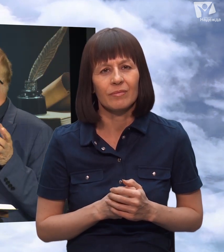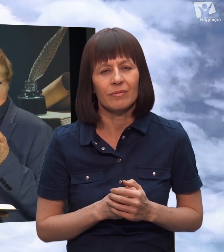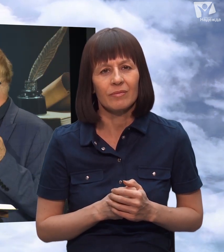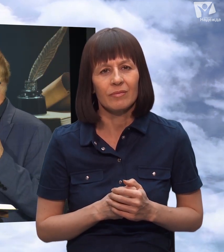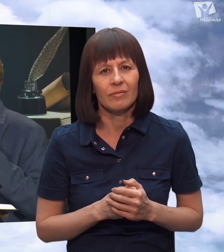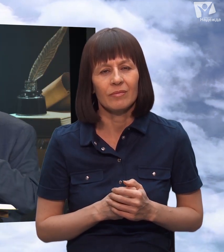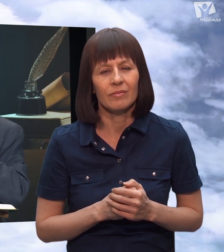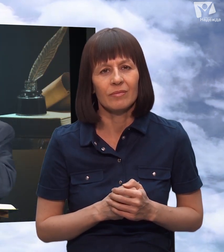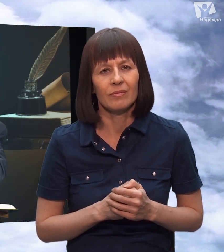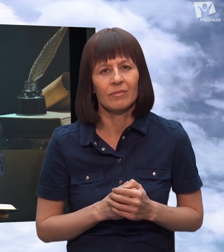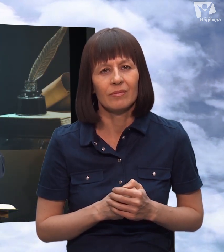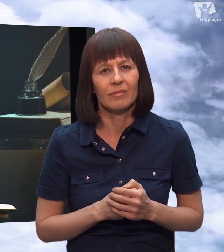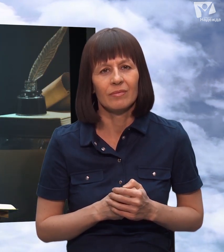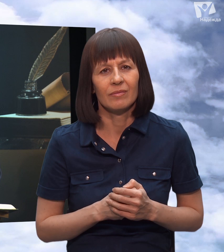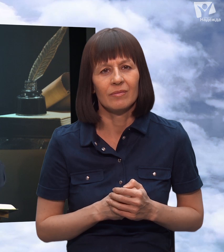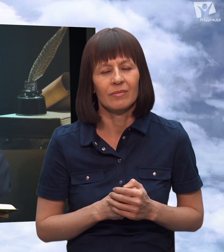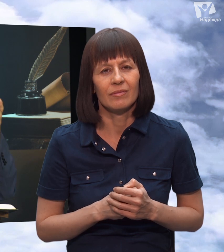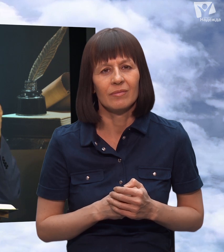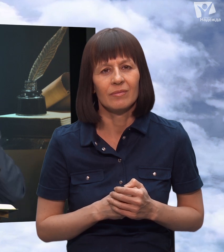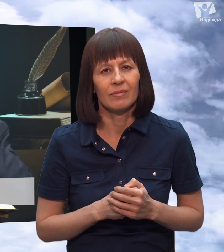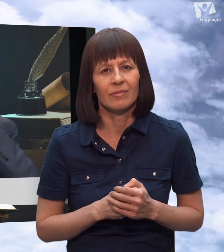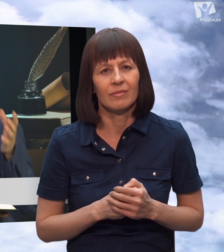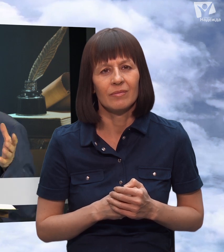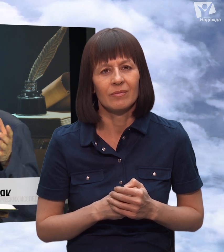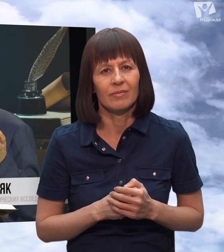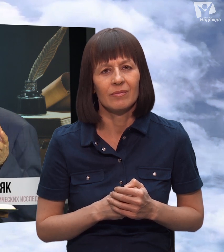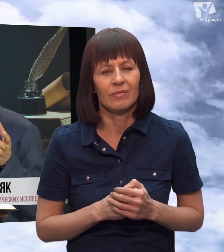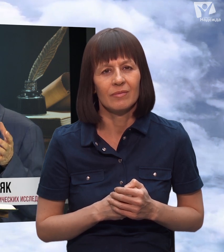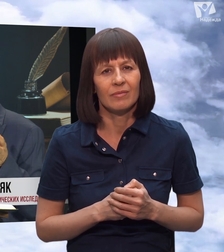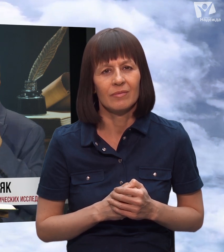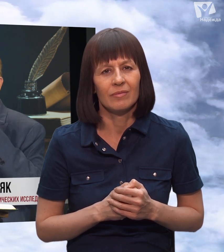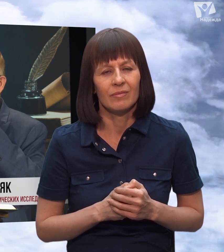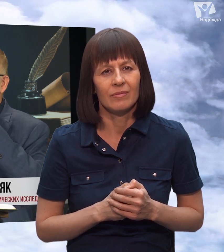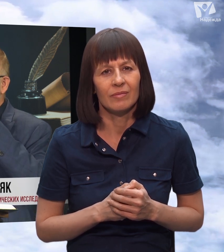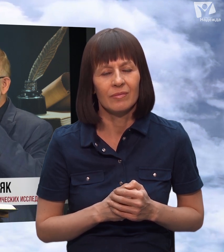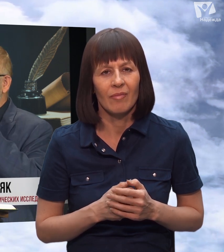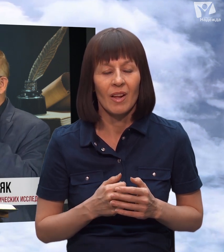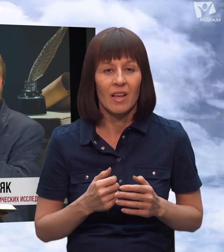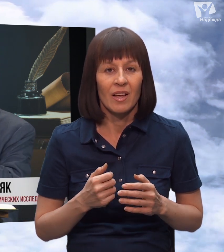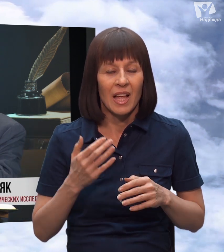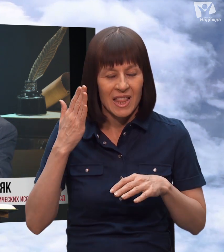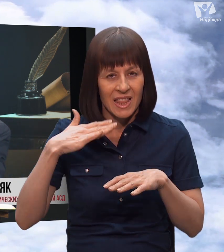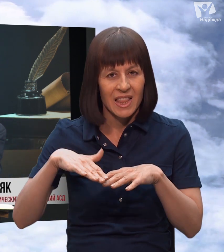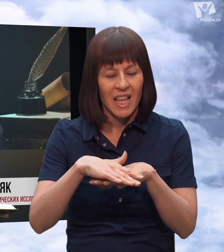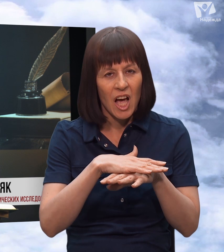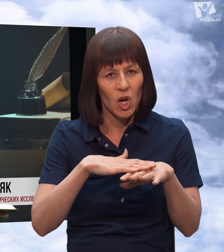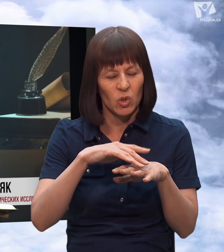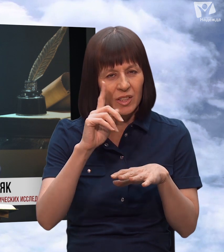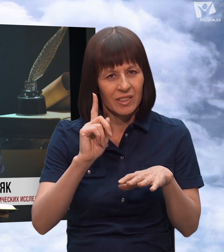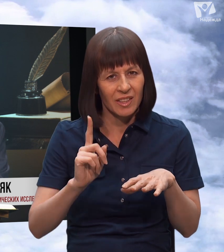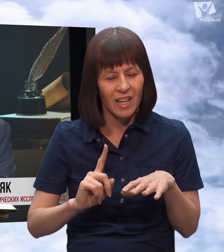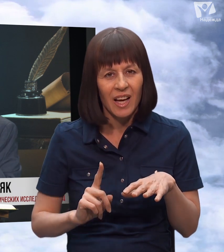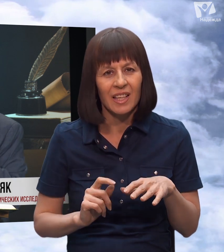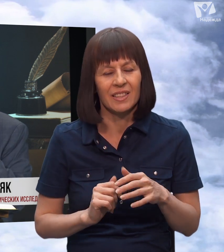народа ну скажем тогда смотря на ту отступление которое имело место среди остатка народа